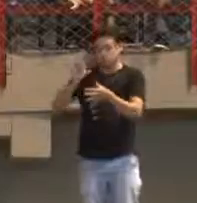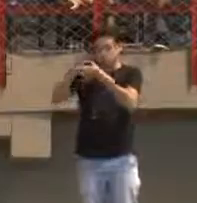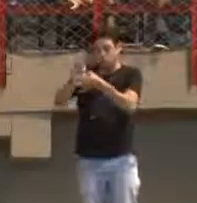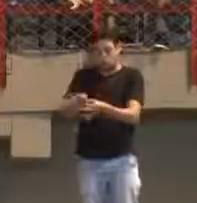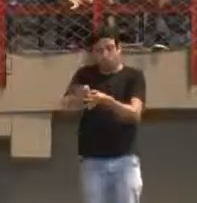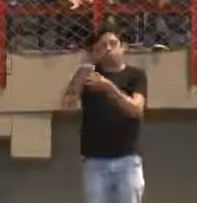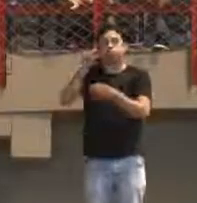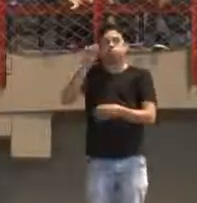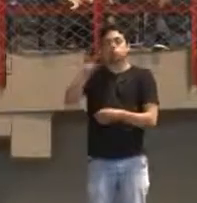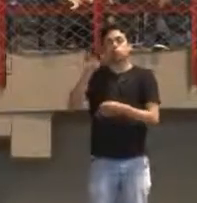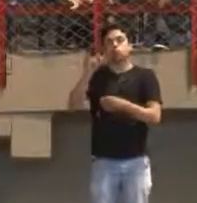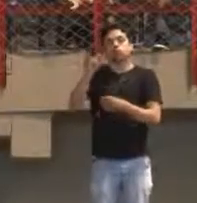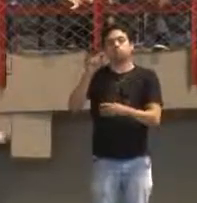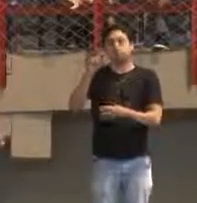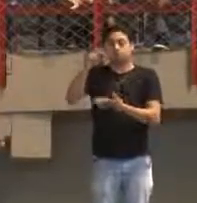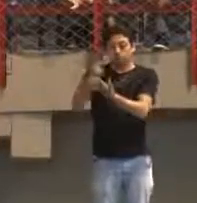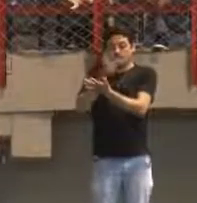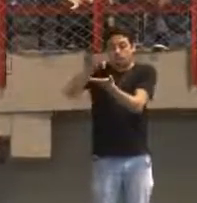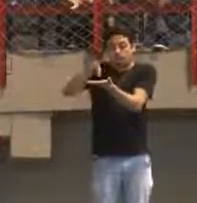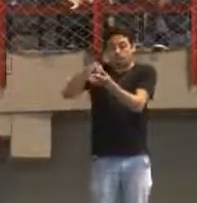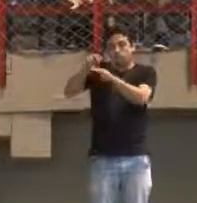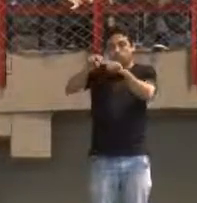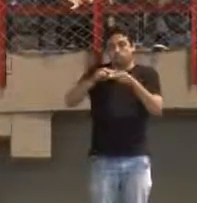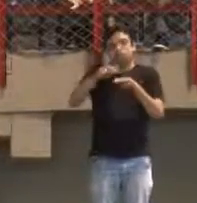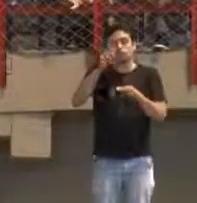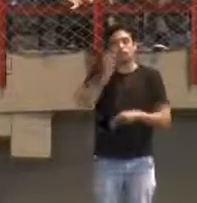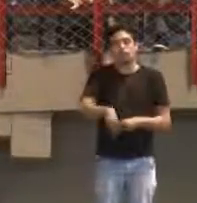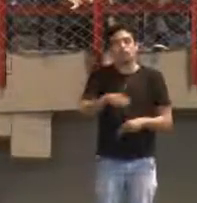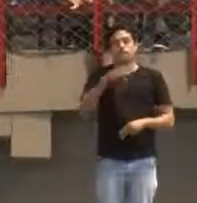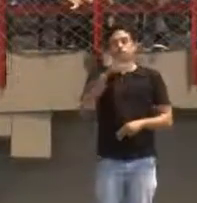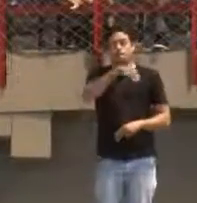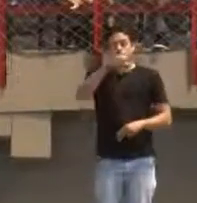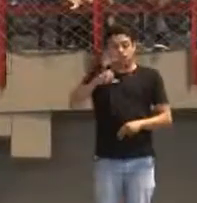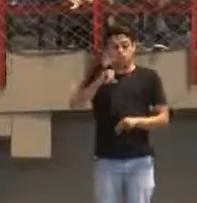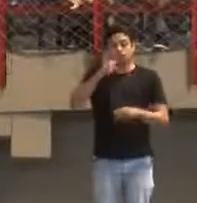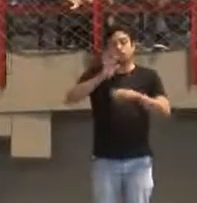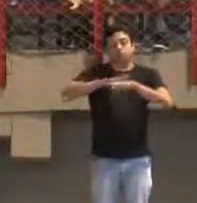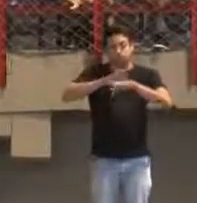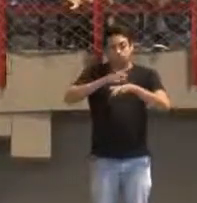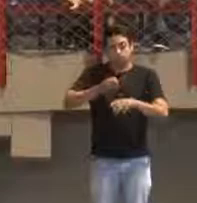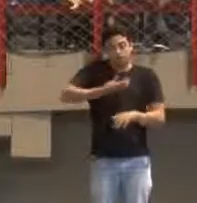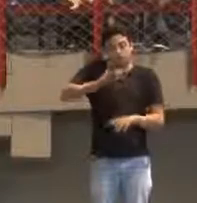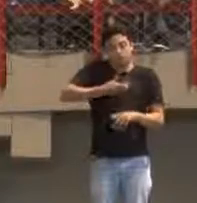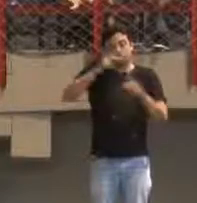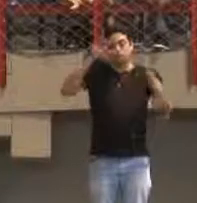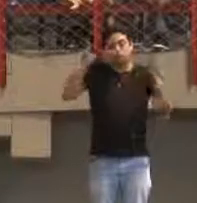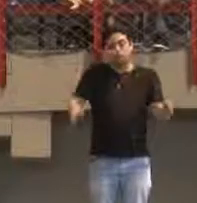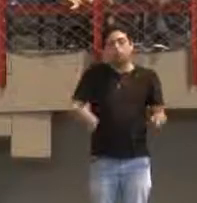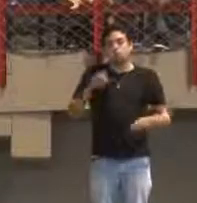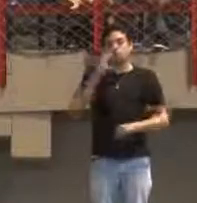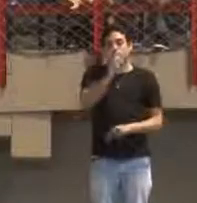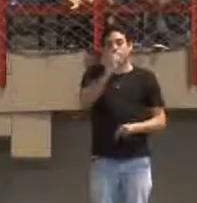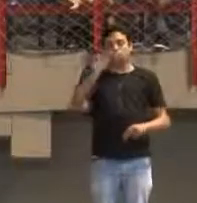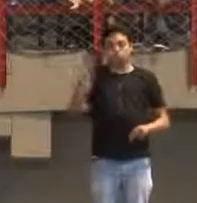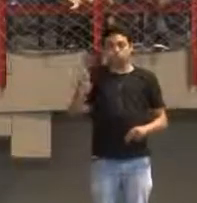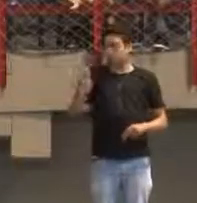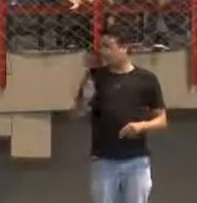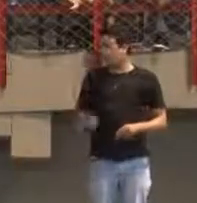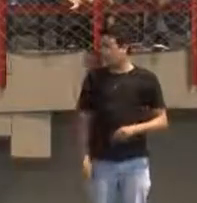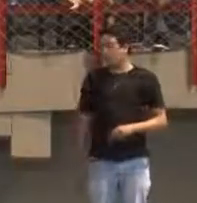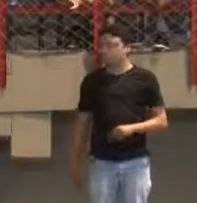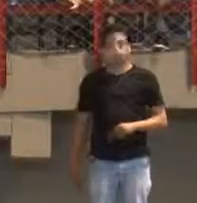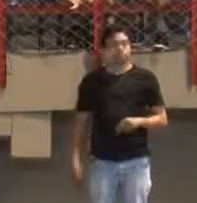quando o Machado de Assis fazia poema ele ficava alienado igual ao Olavo Bilac respondido